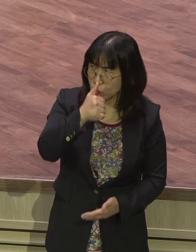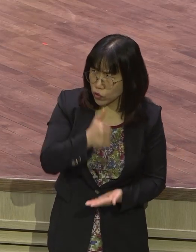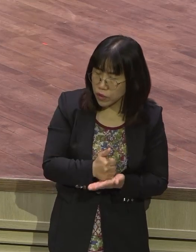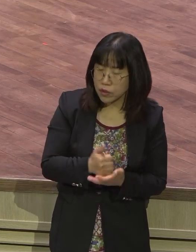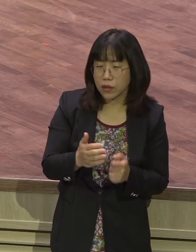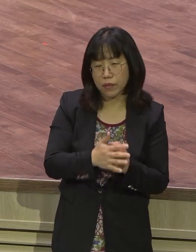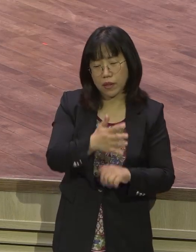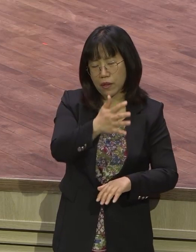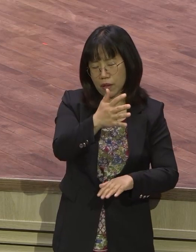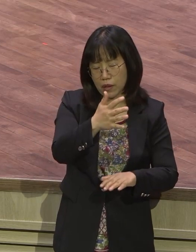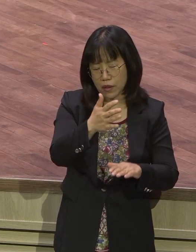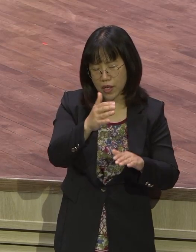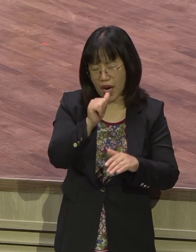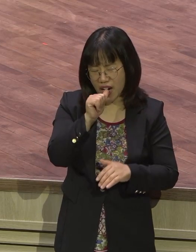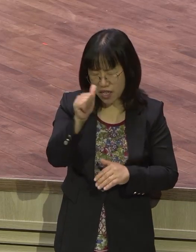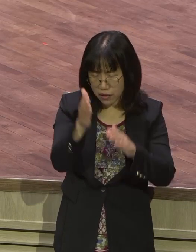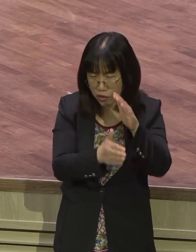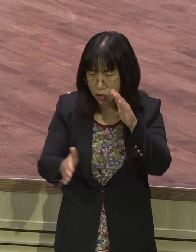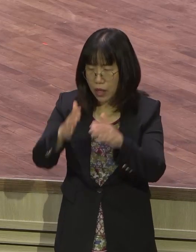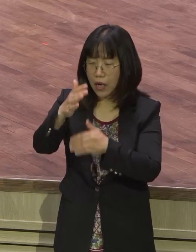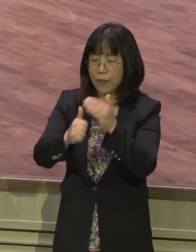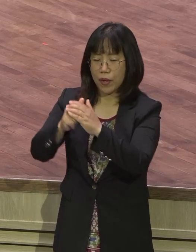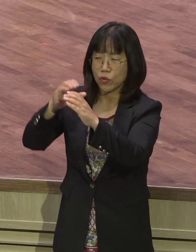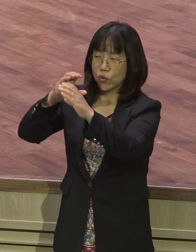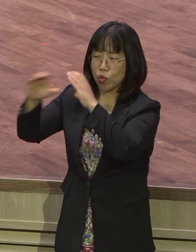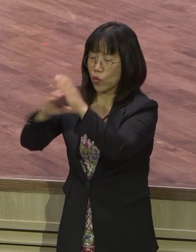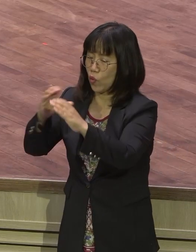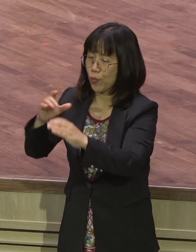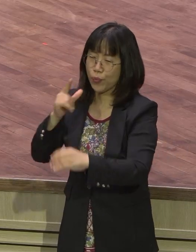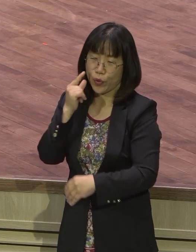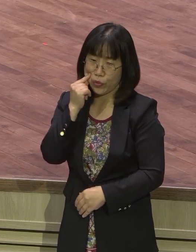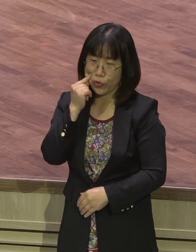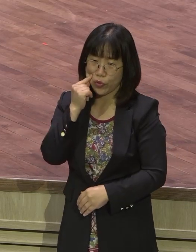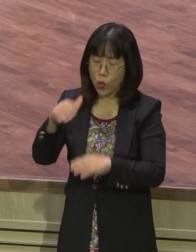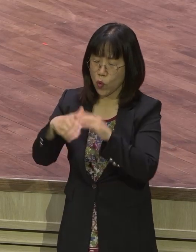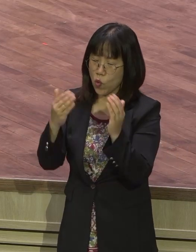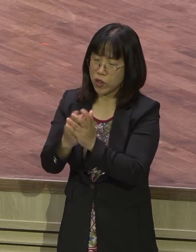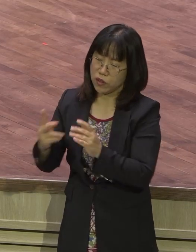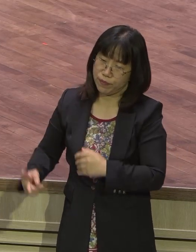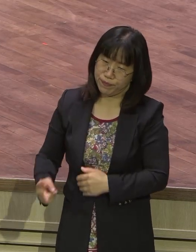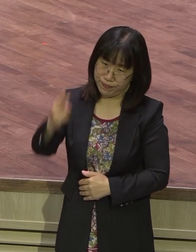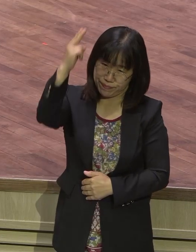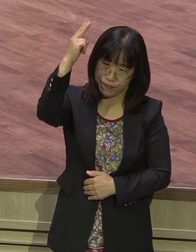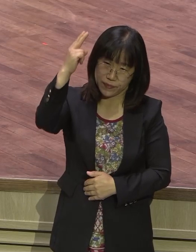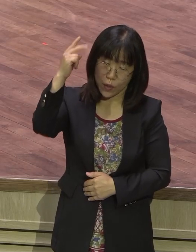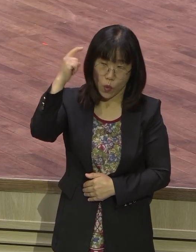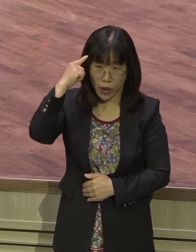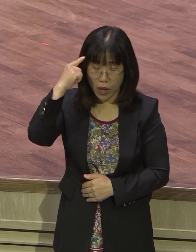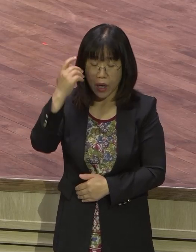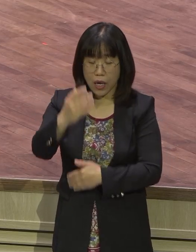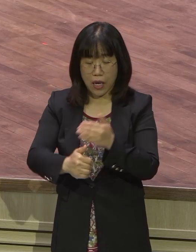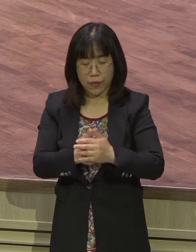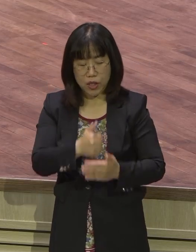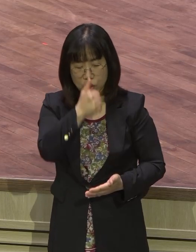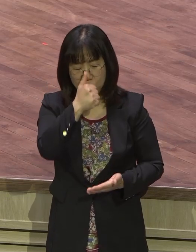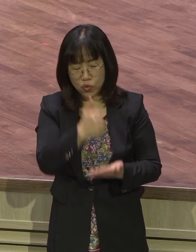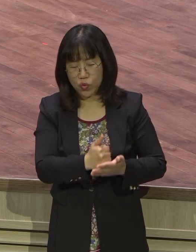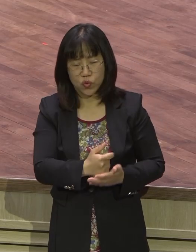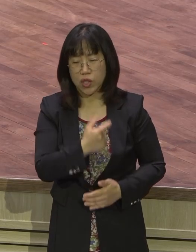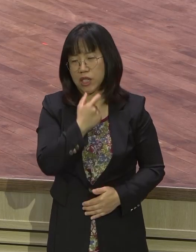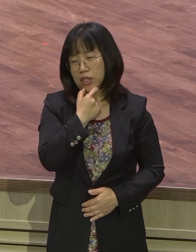하나님과 소통할 수가 없어요. 하나님은 죄인을 싫어합니다. 죄를 싫어합니다.